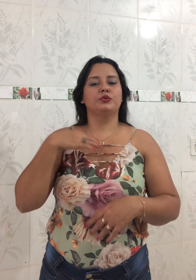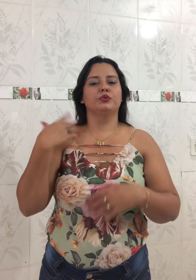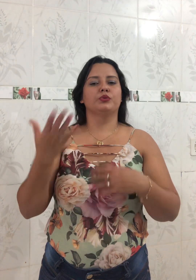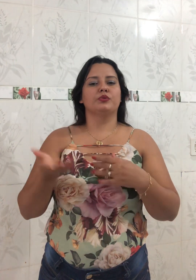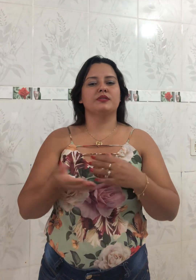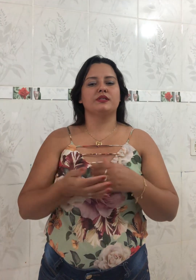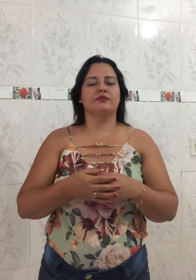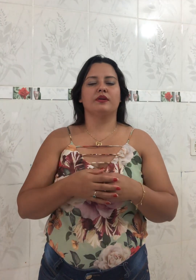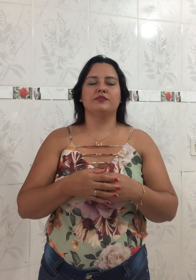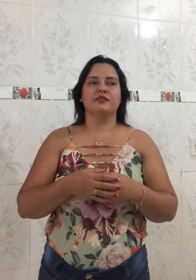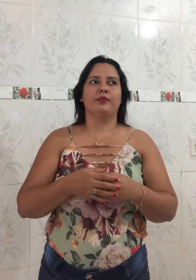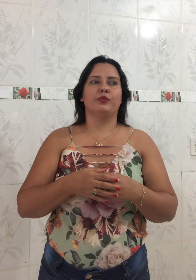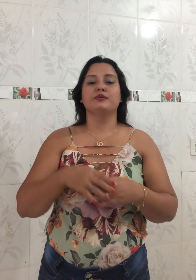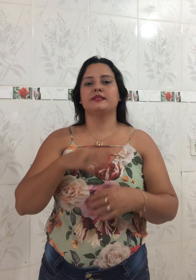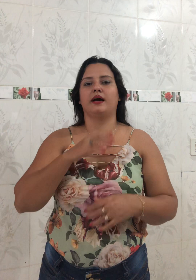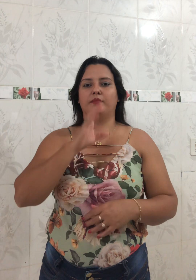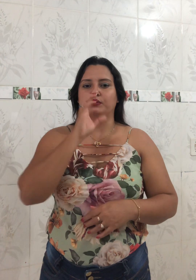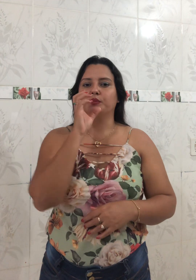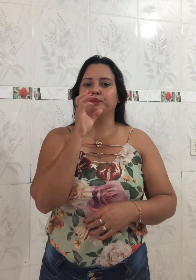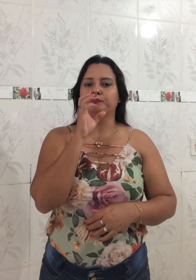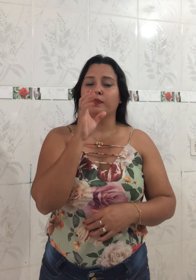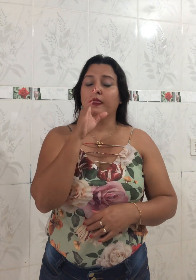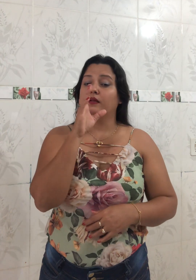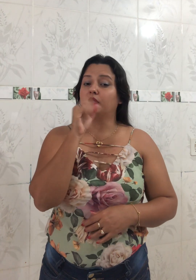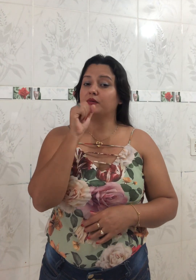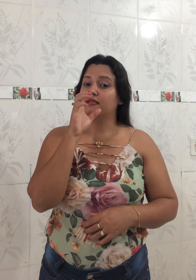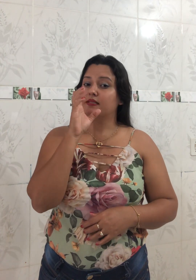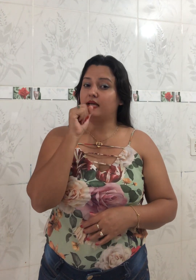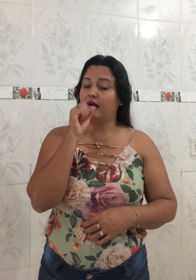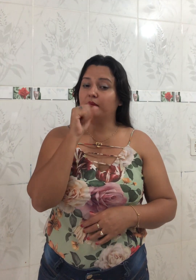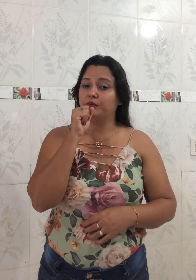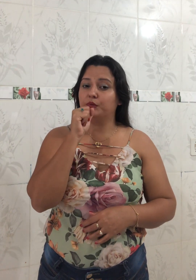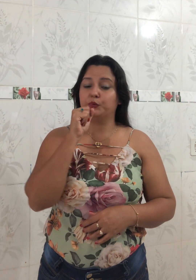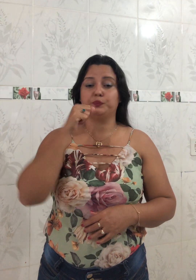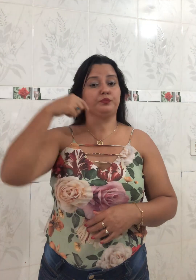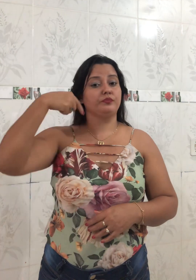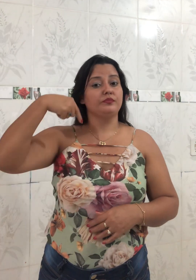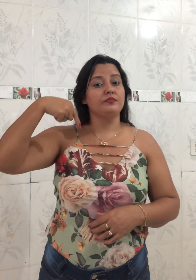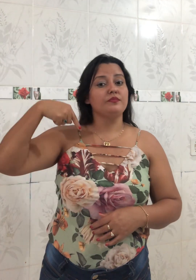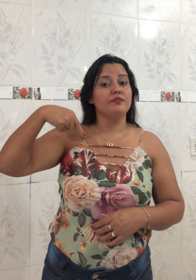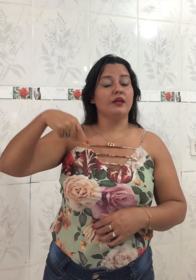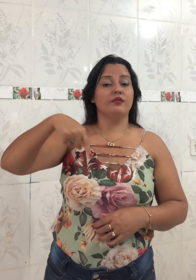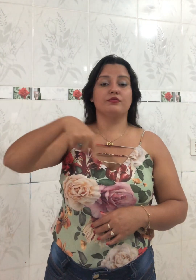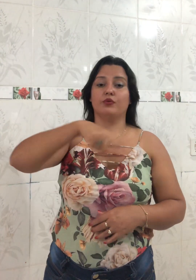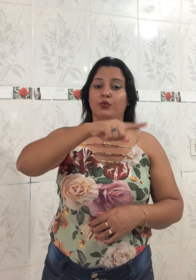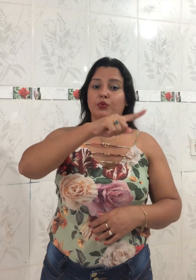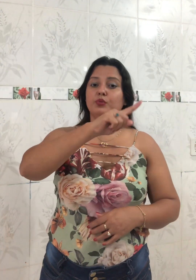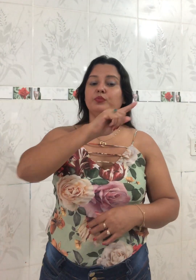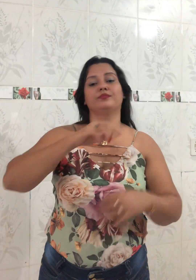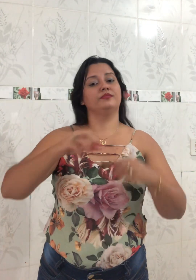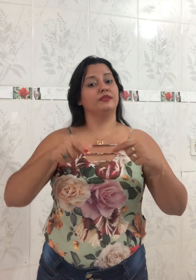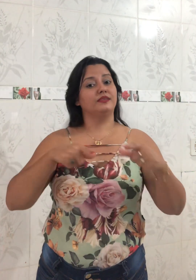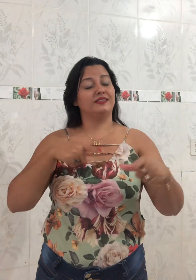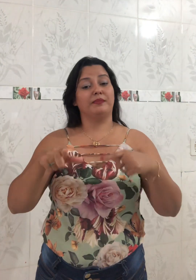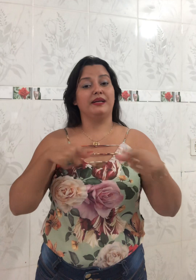futuro, vamos supor, o sábado. Então, sábado, eu vou